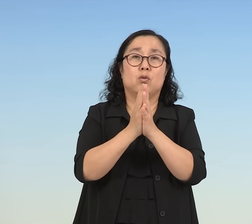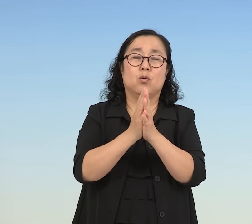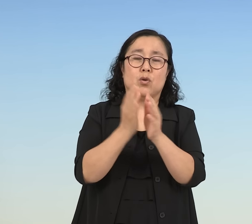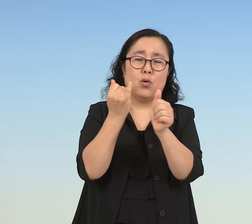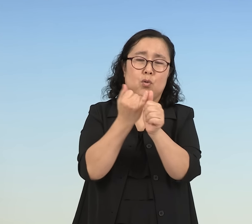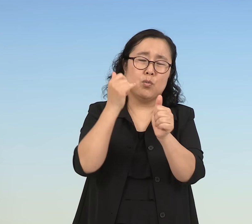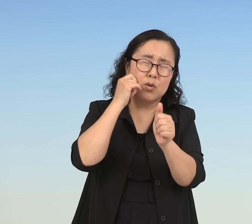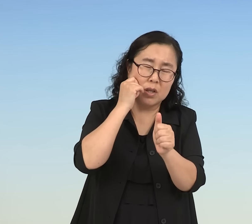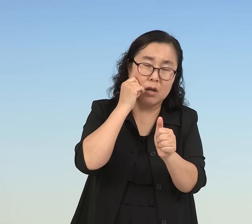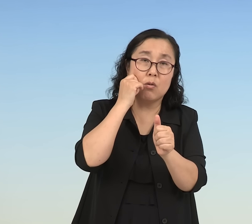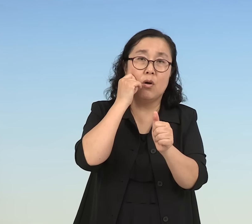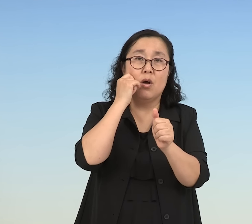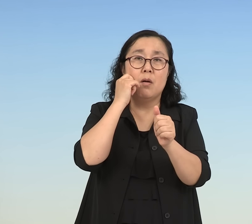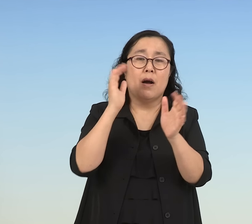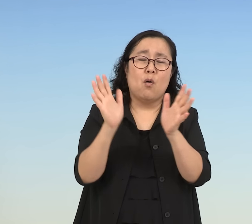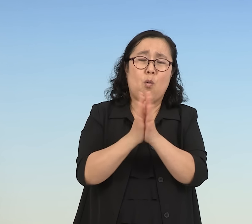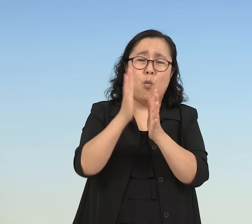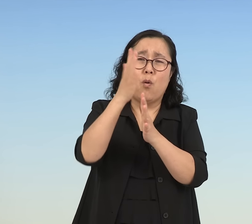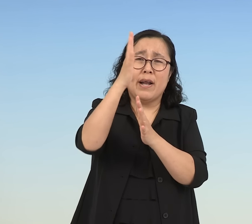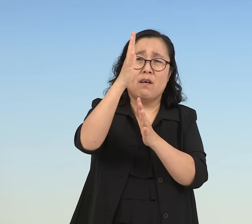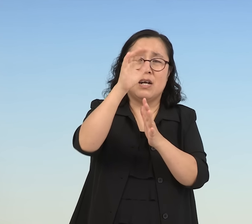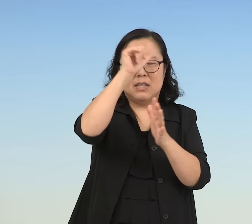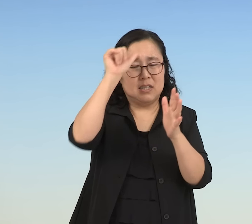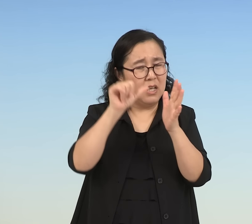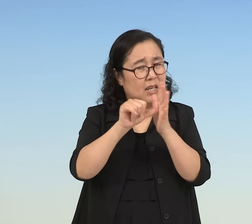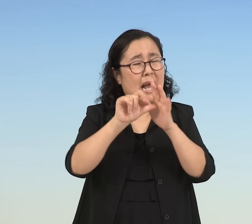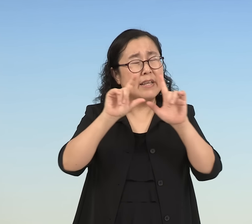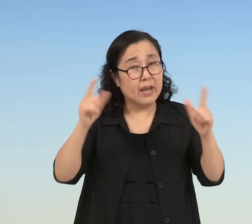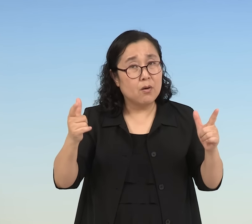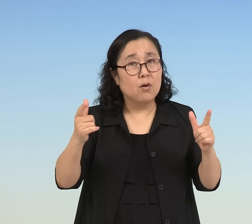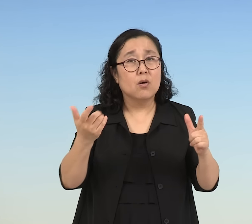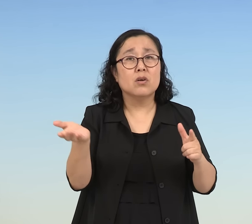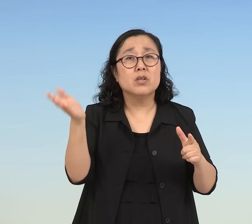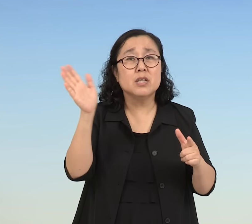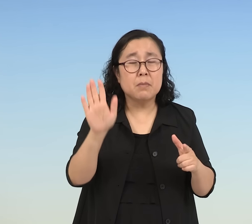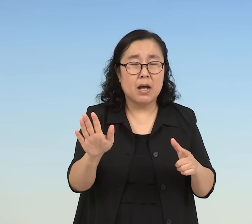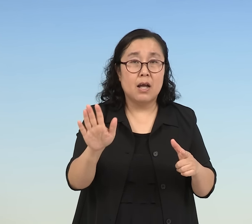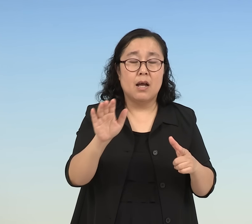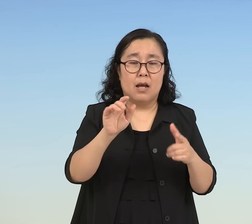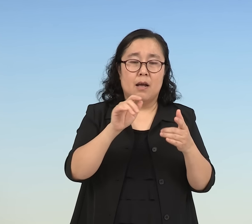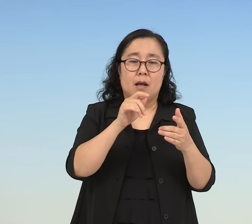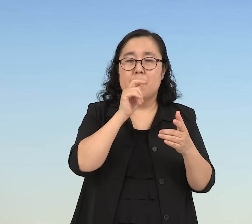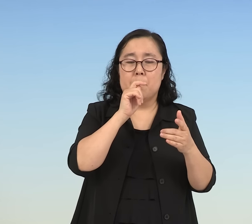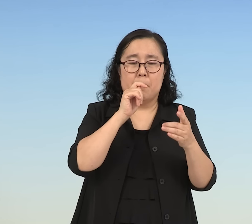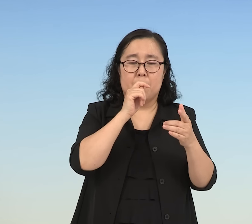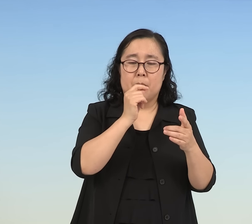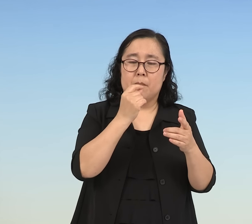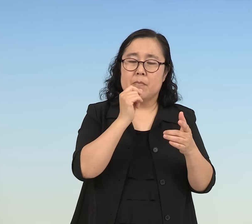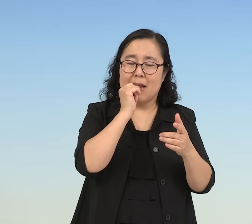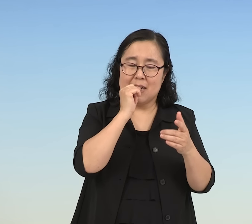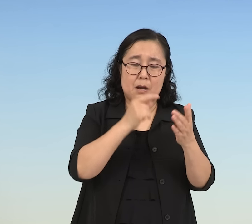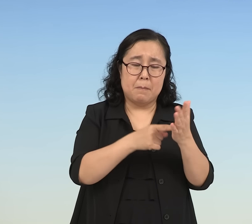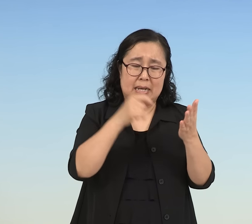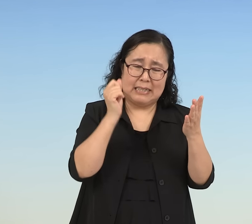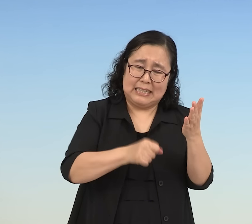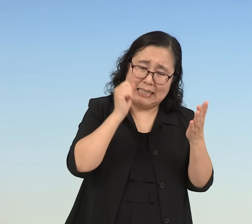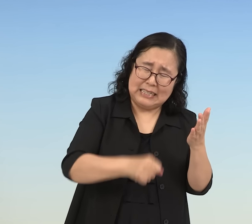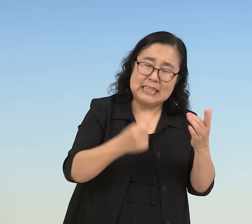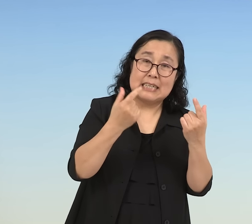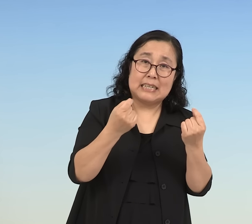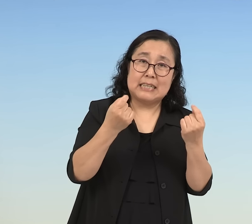가고 그 화려한 인생이라서 우리가 존경합니까? 비록 망치같이 초라하고 보잘것없는